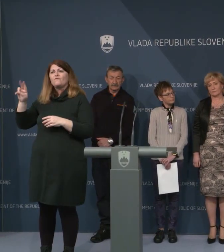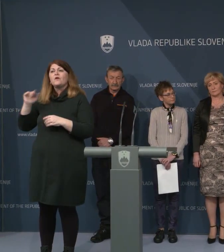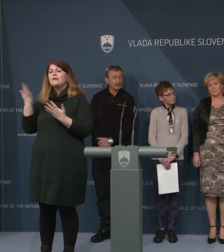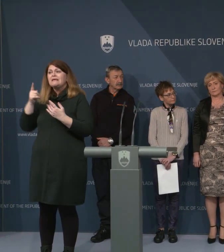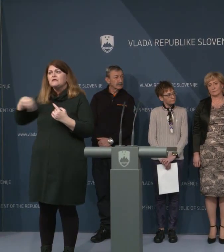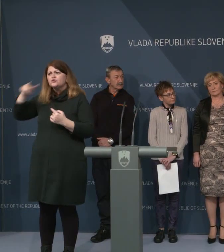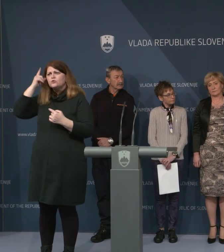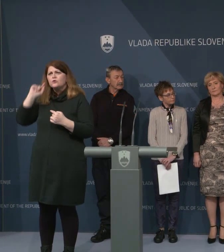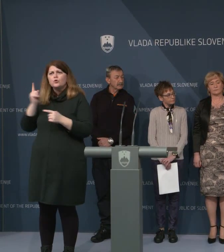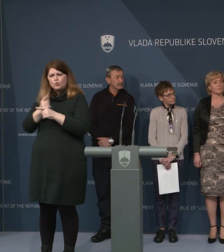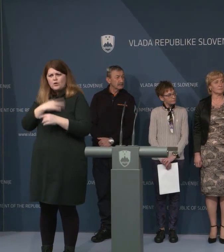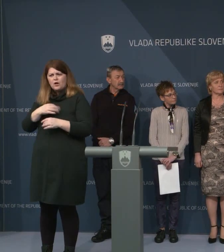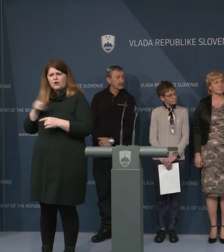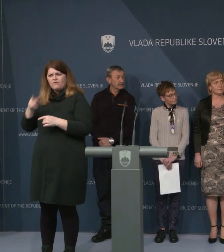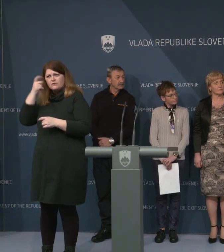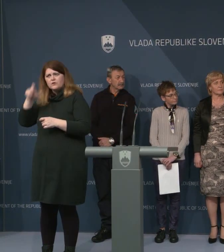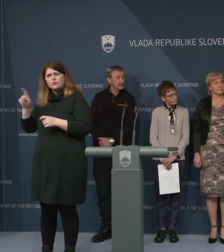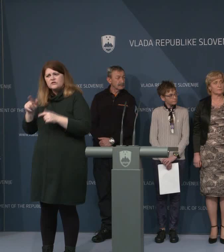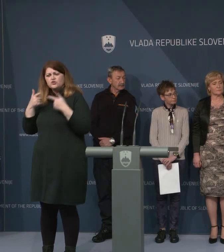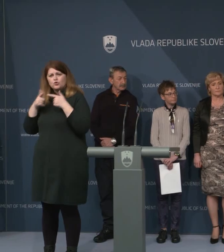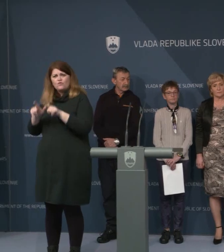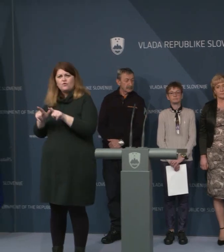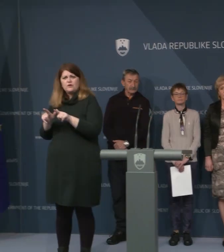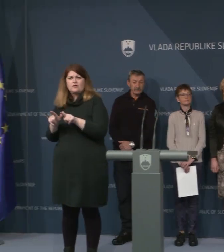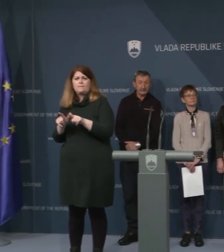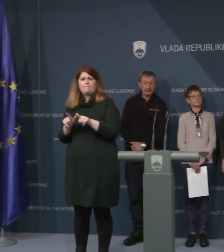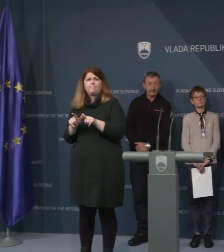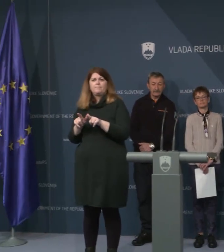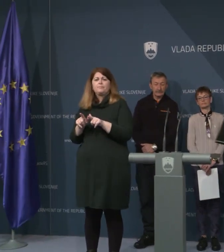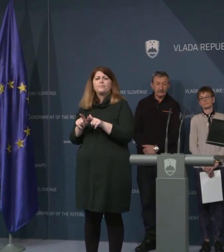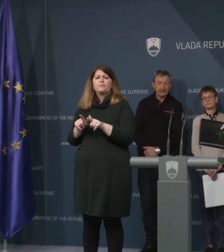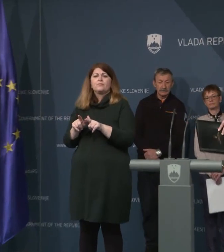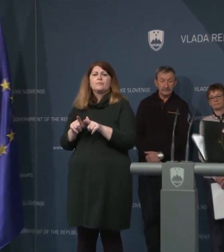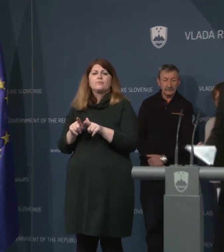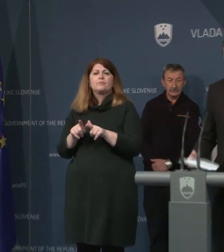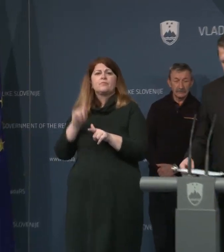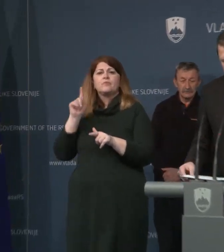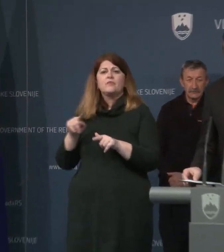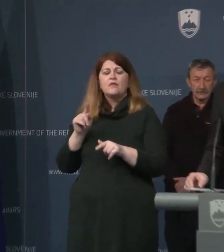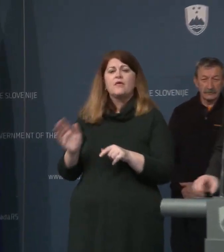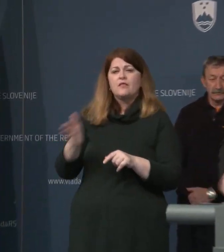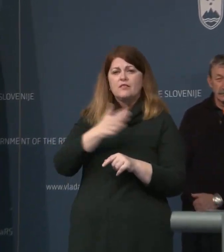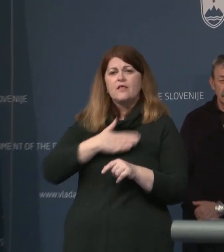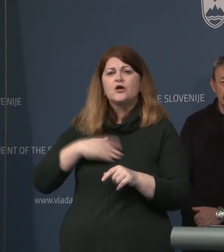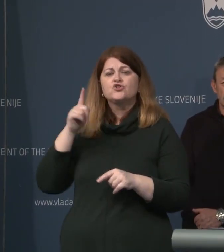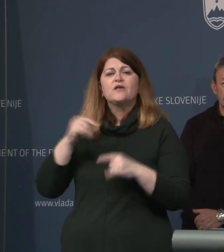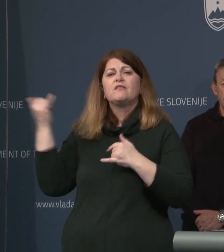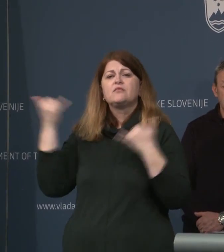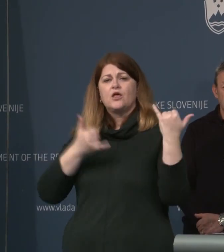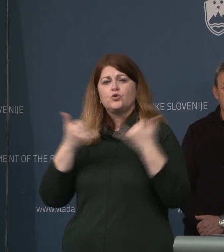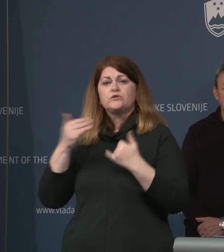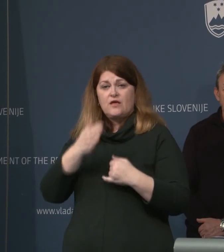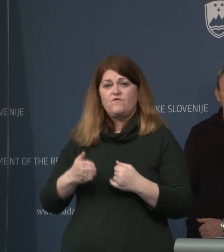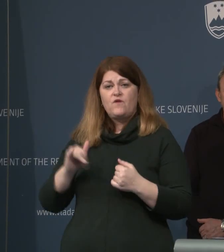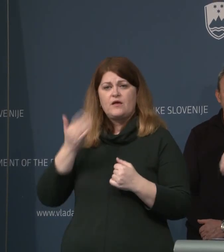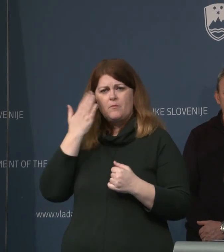hrvaški državljani, ne, koliko razumem, ki jih niso, ki jih hrvaška policija ni spustila čez, in naši, in tujci, vlak